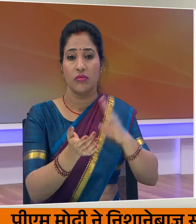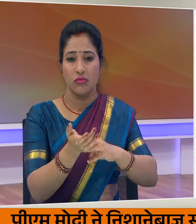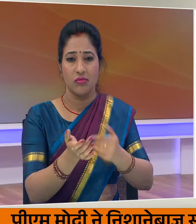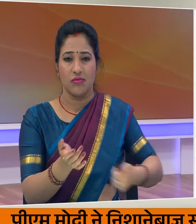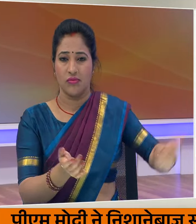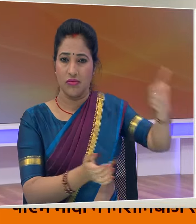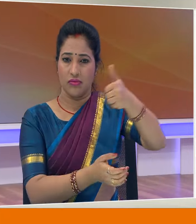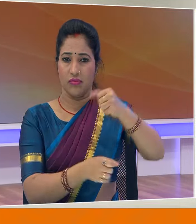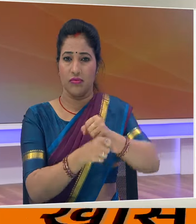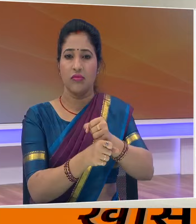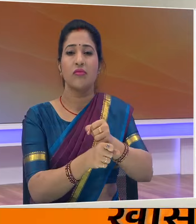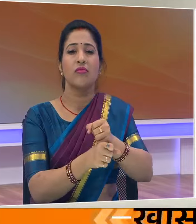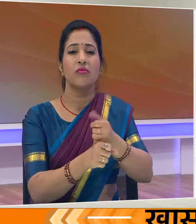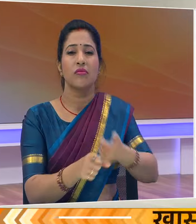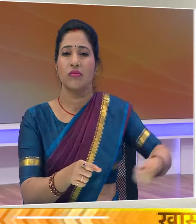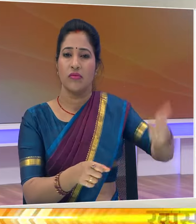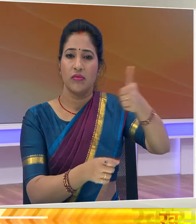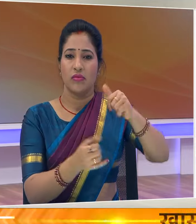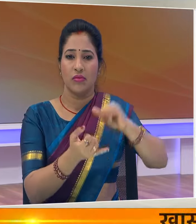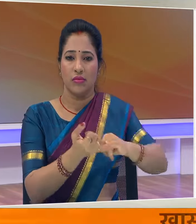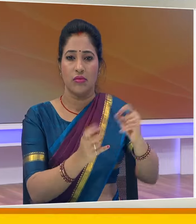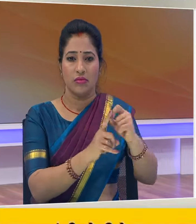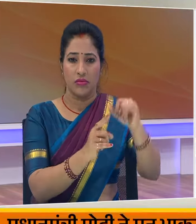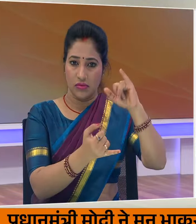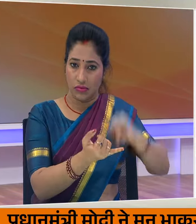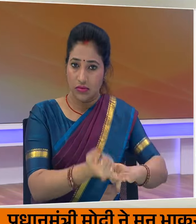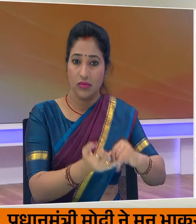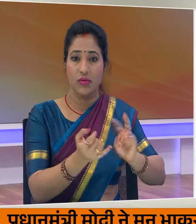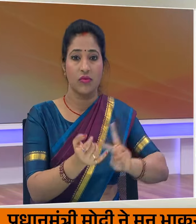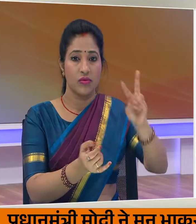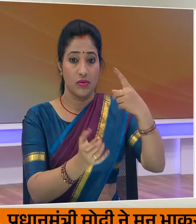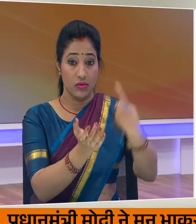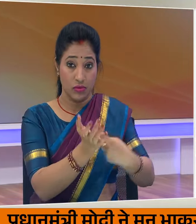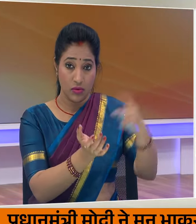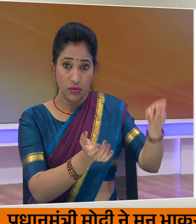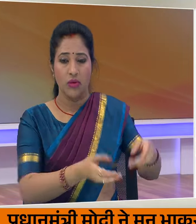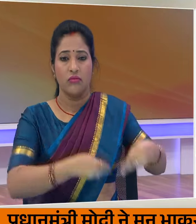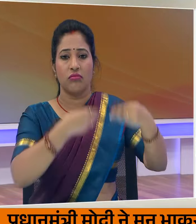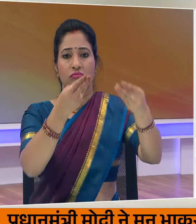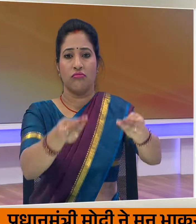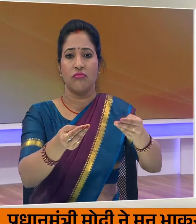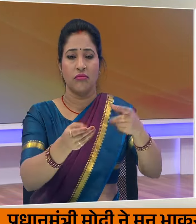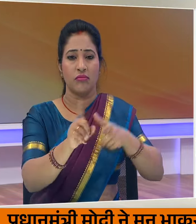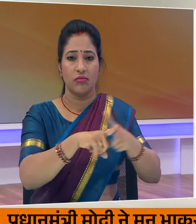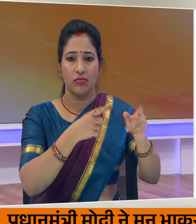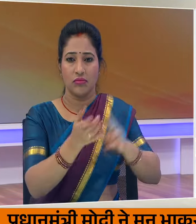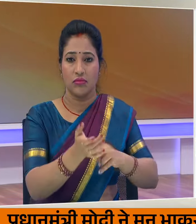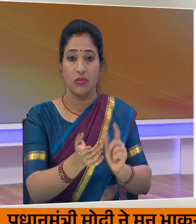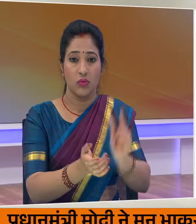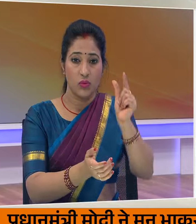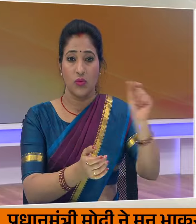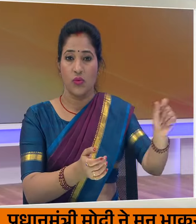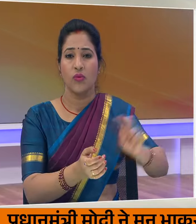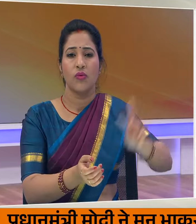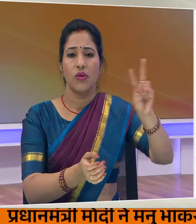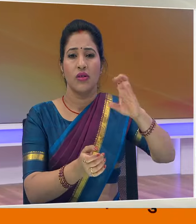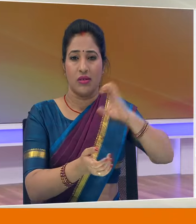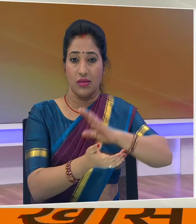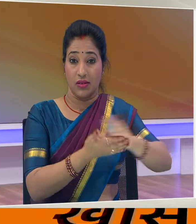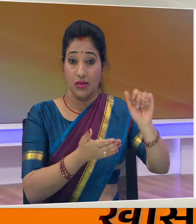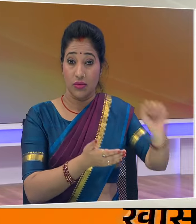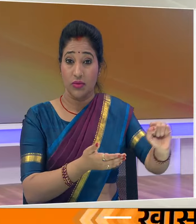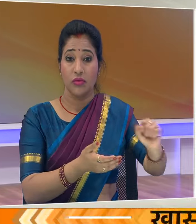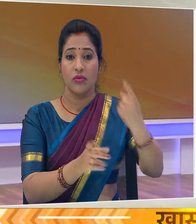जनरल एसपीएस विश्वास राव ने उन्हें ये रैंक प्रदान की। जेएनयू की वाइस चांसलर कर्नल